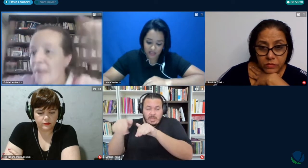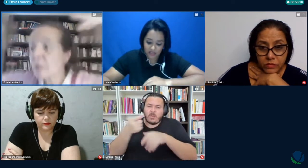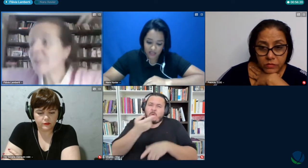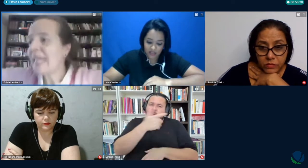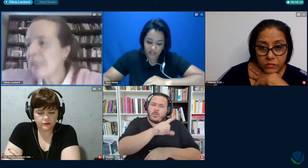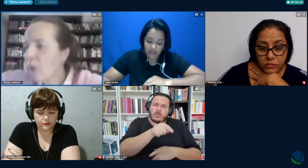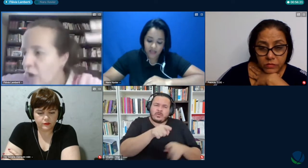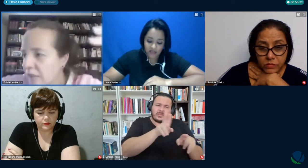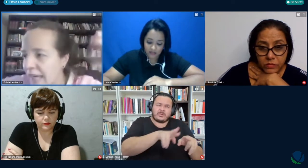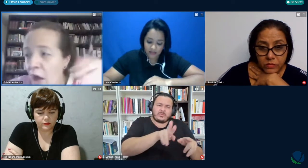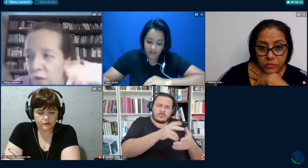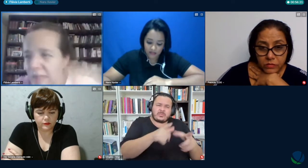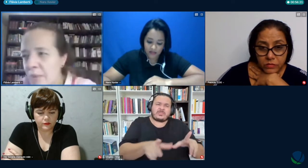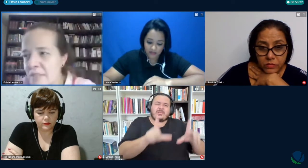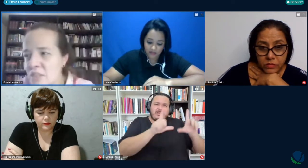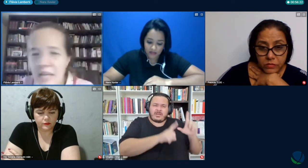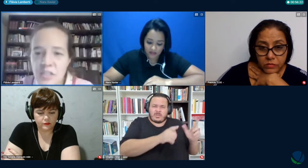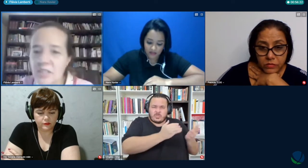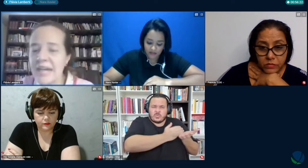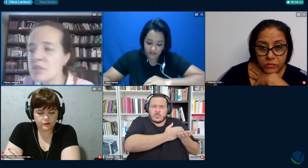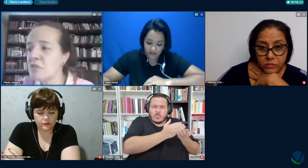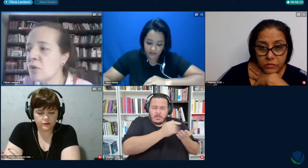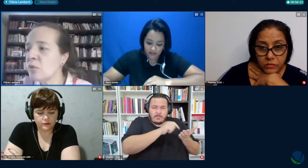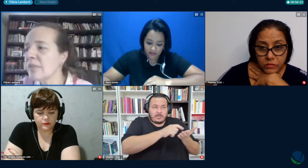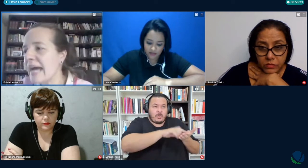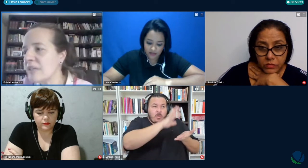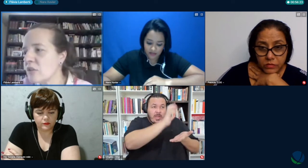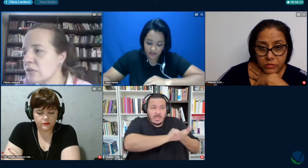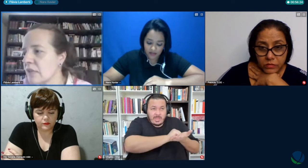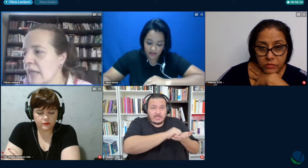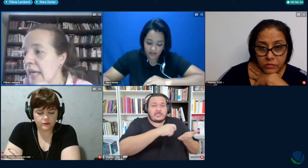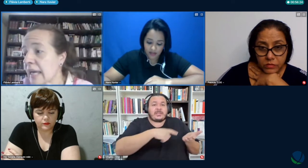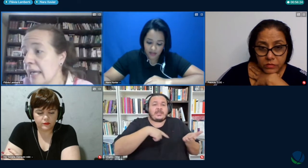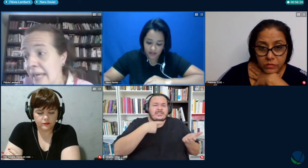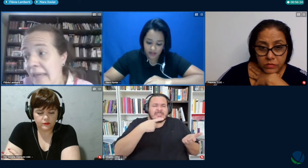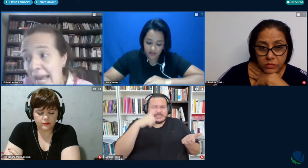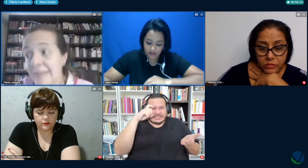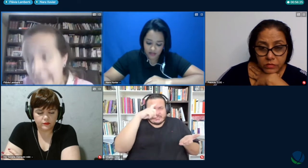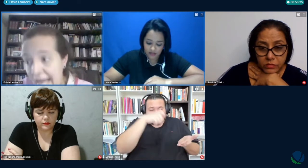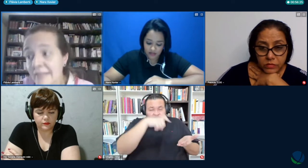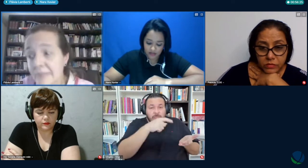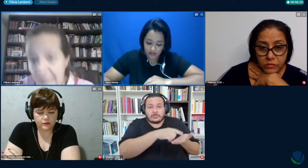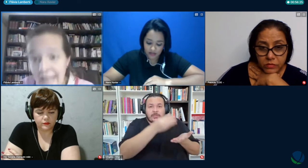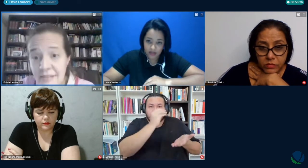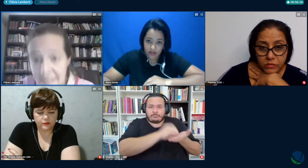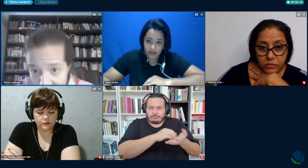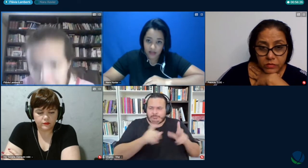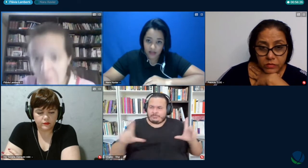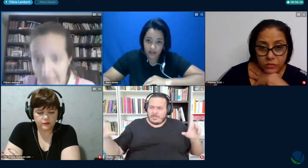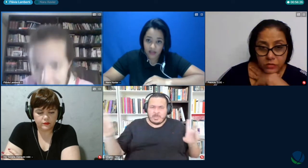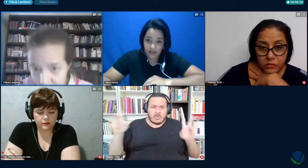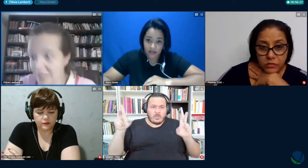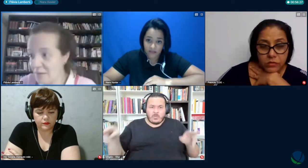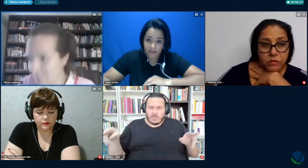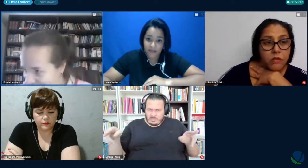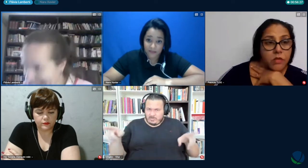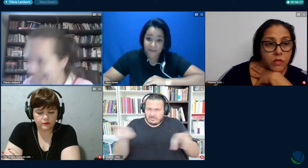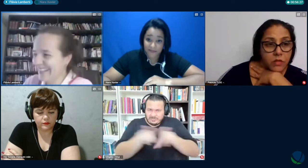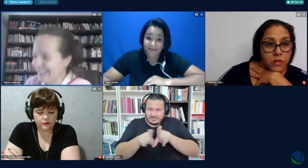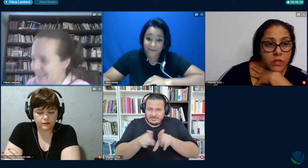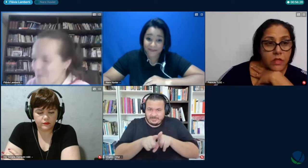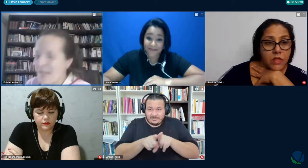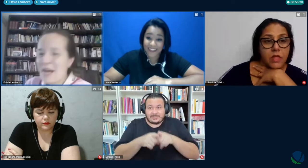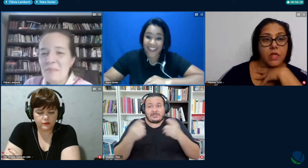no momento anterior, que é logo depois de registrar as dificuldades. Uhum. E ela serve para isso